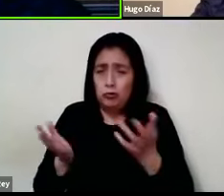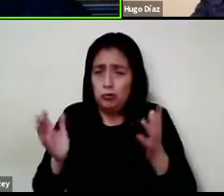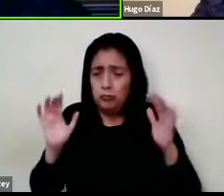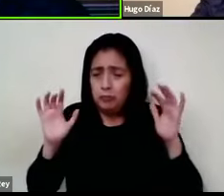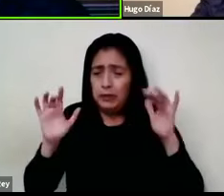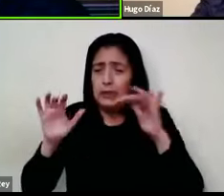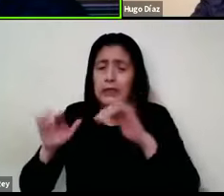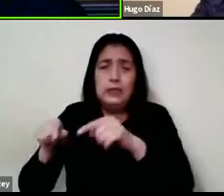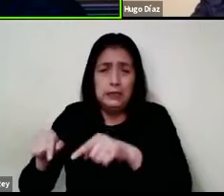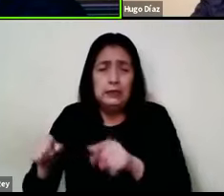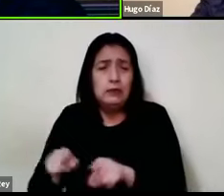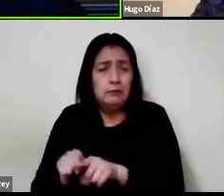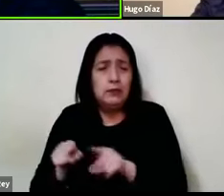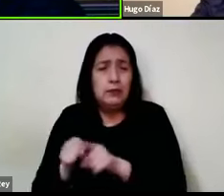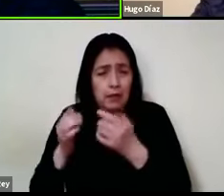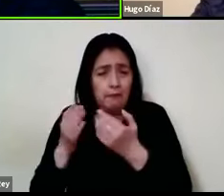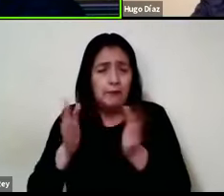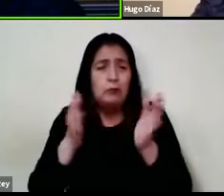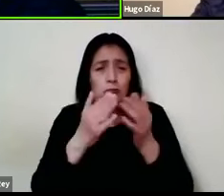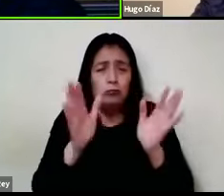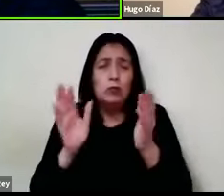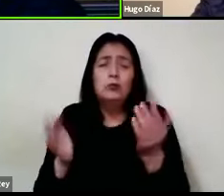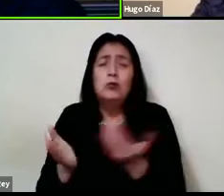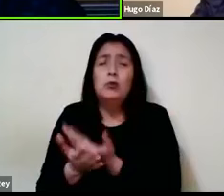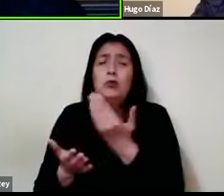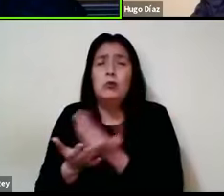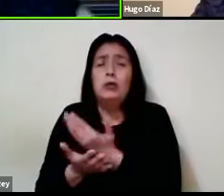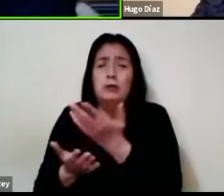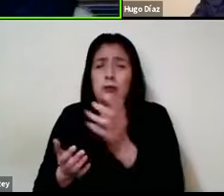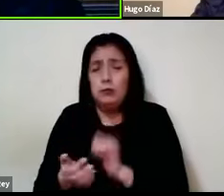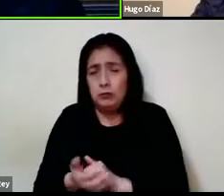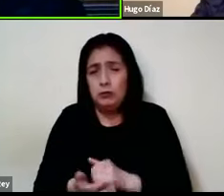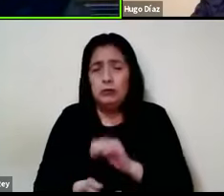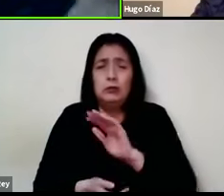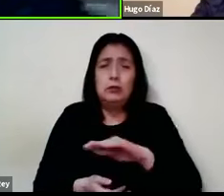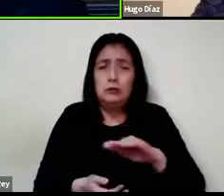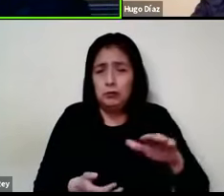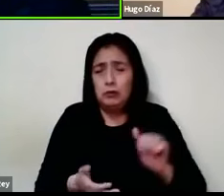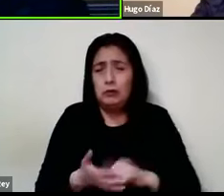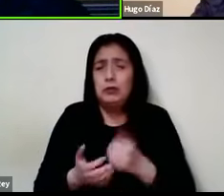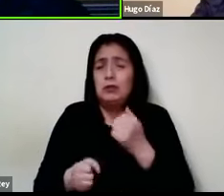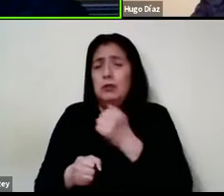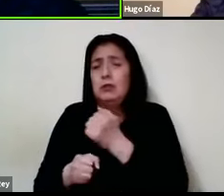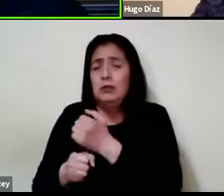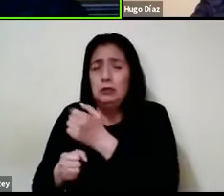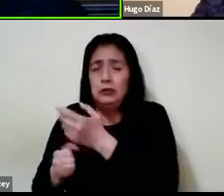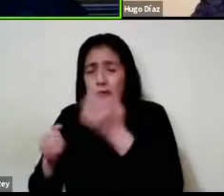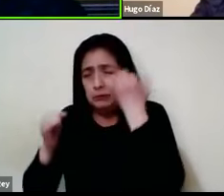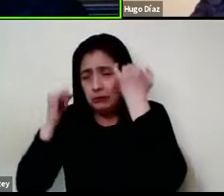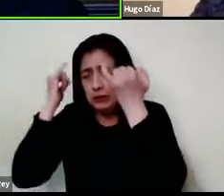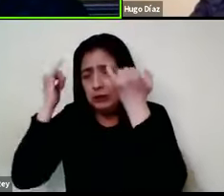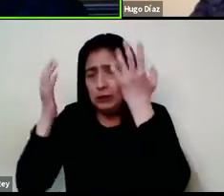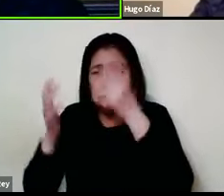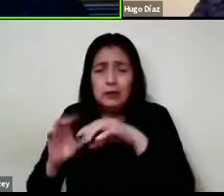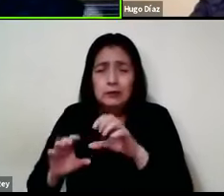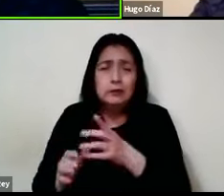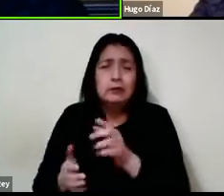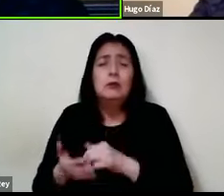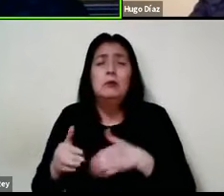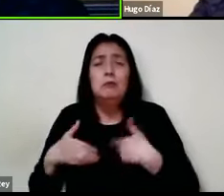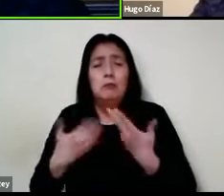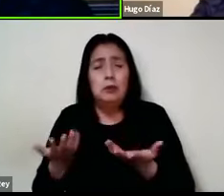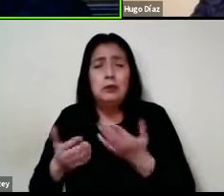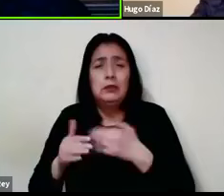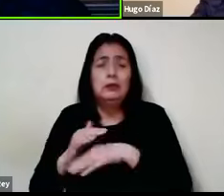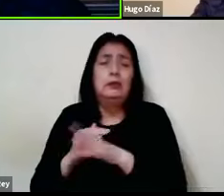puente también porque se ha aperturado una nueva opción de que los chiquitos que trabajan indagación, creatividad, puedan entrar a